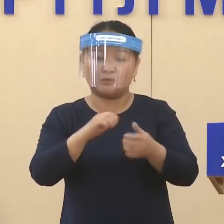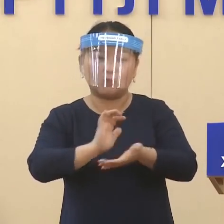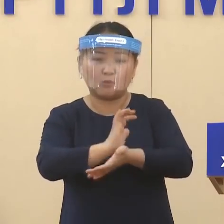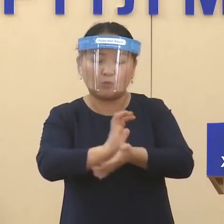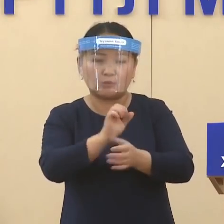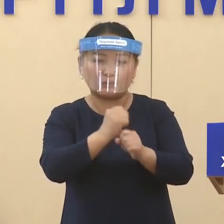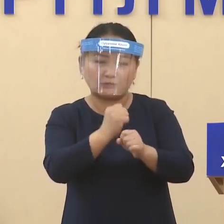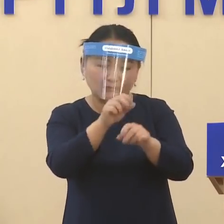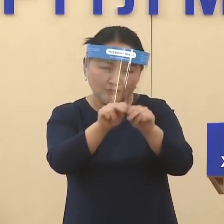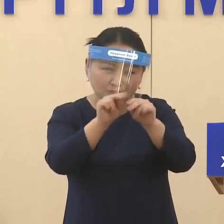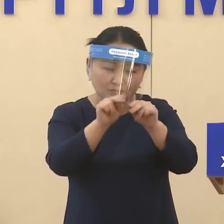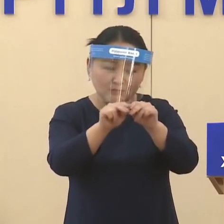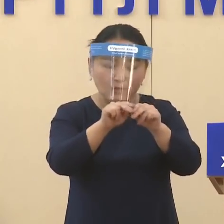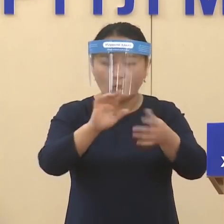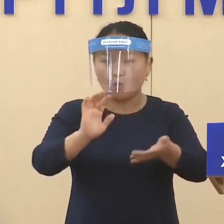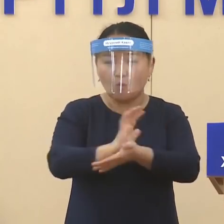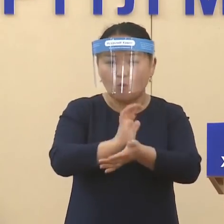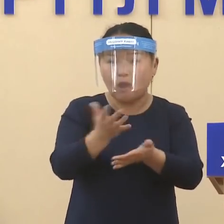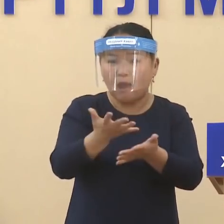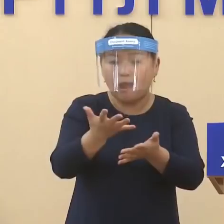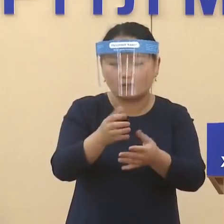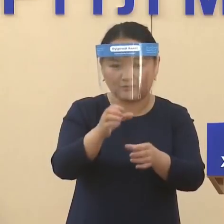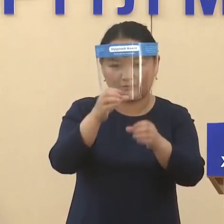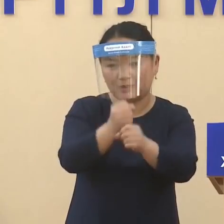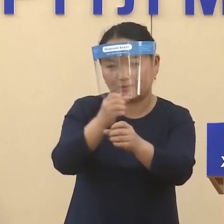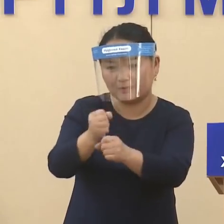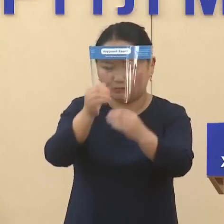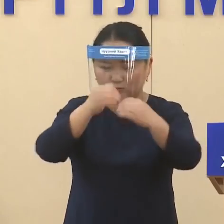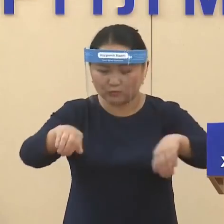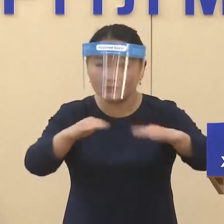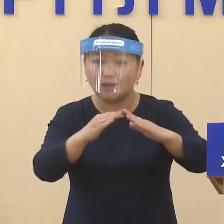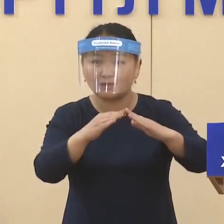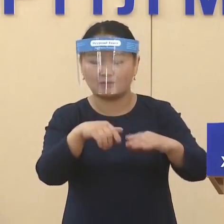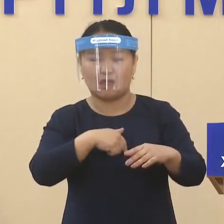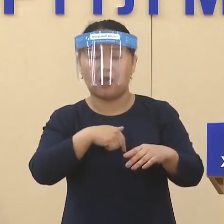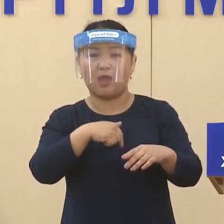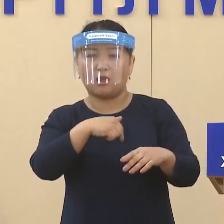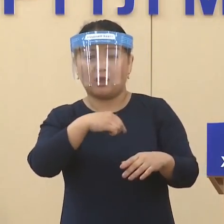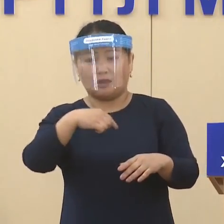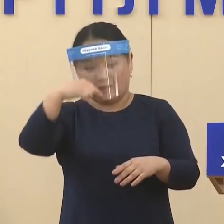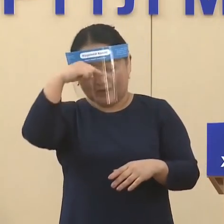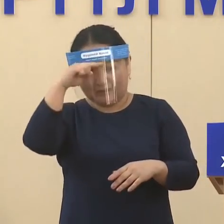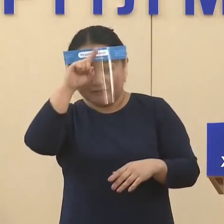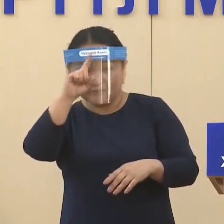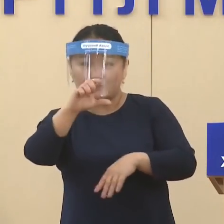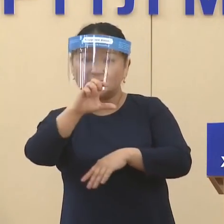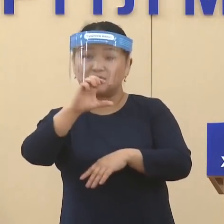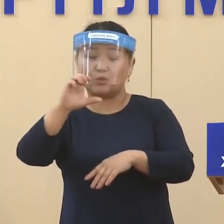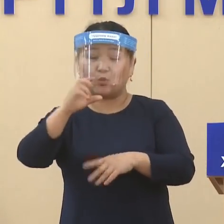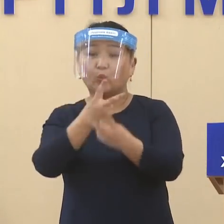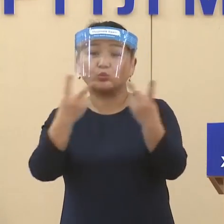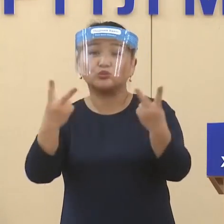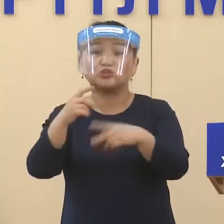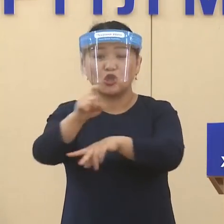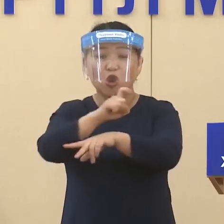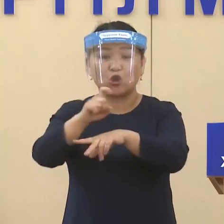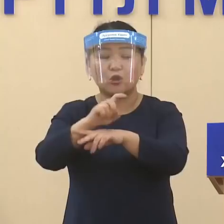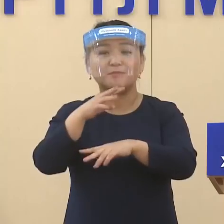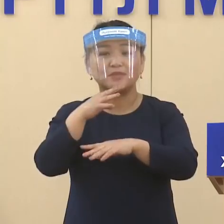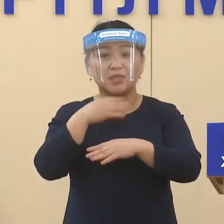уурхайг түргэн илрүүлж тогтоох шаардлагатай байна гэж тус улсын эрүүл мэндийн үндэсний хороноос мэдээлсэн